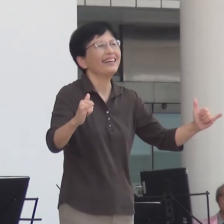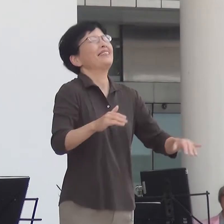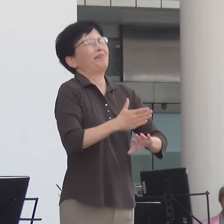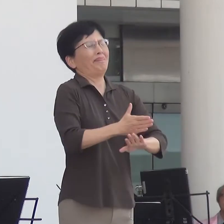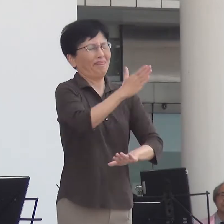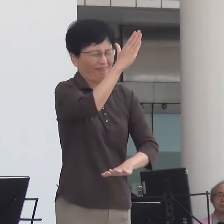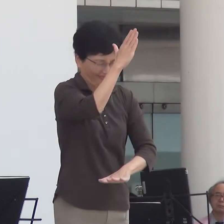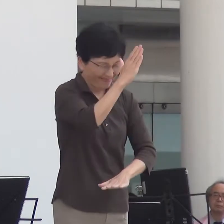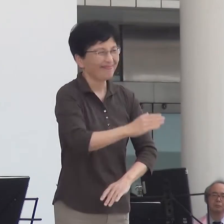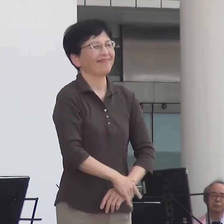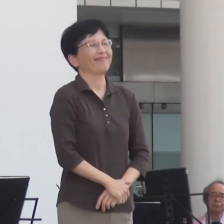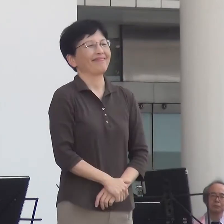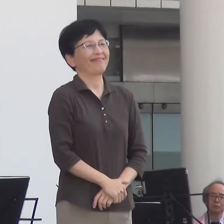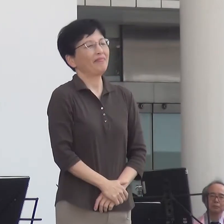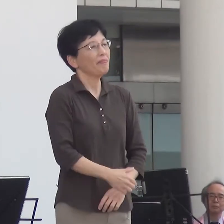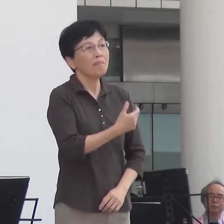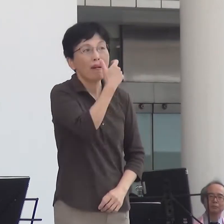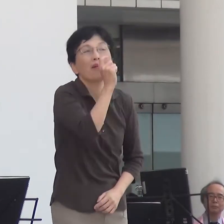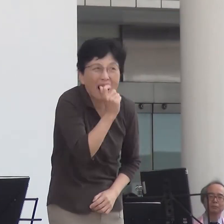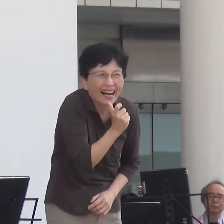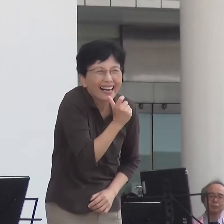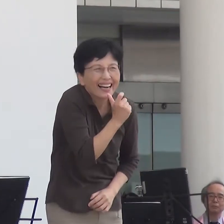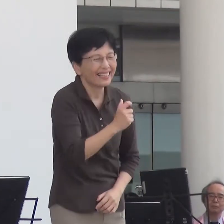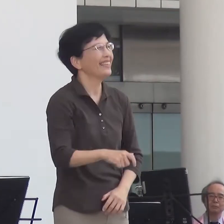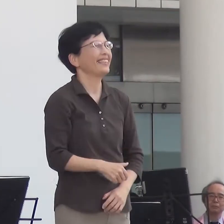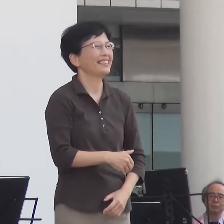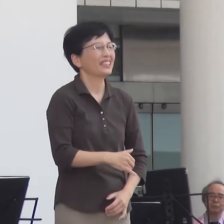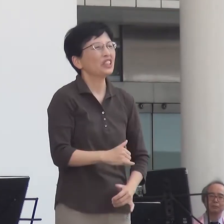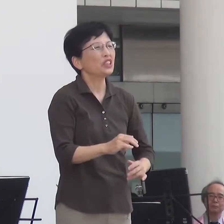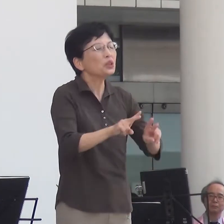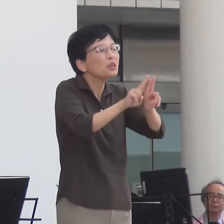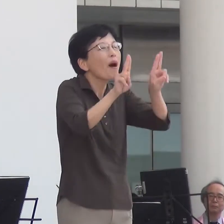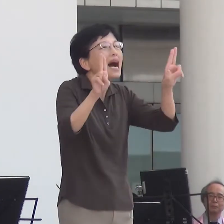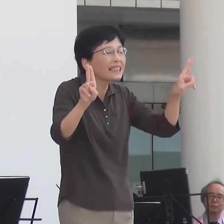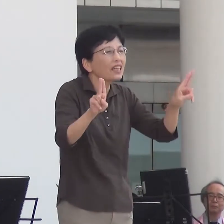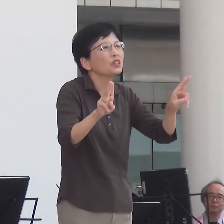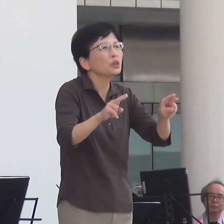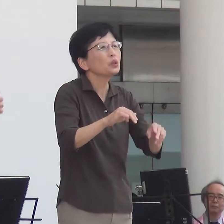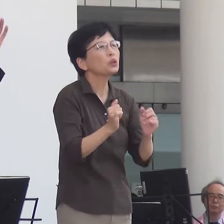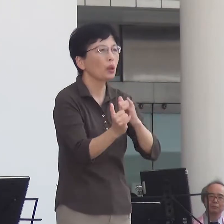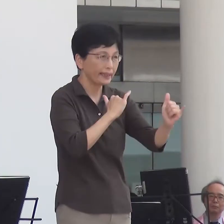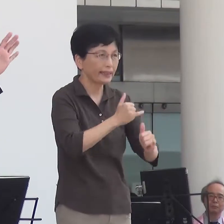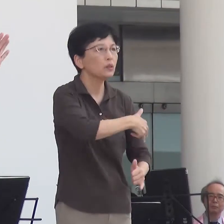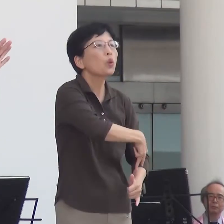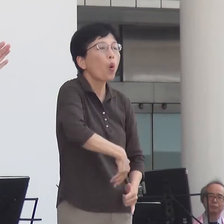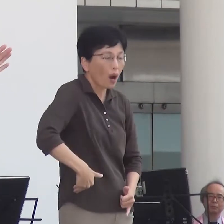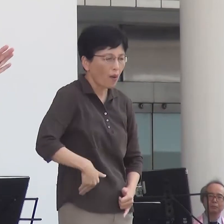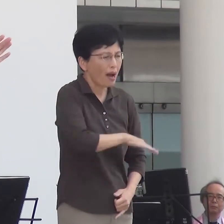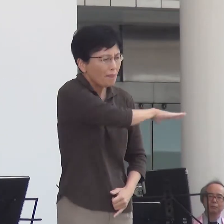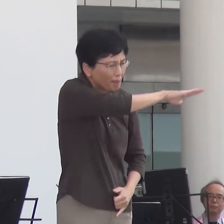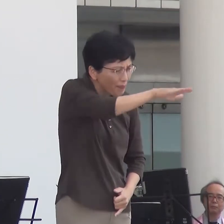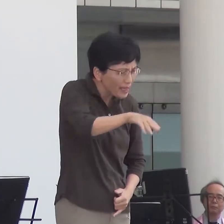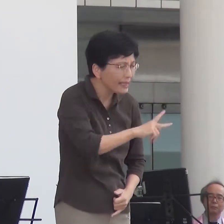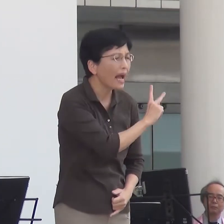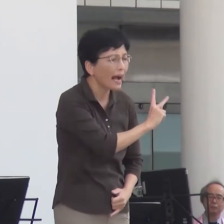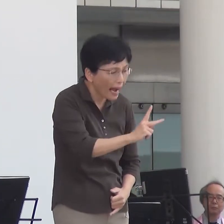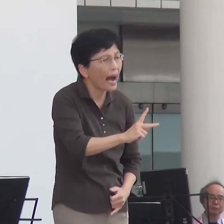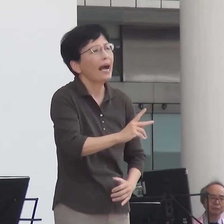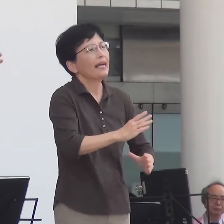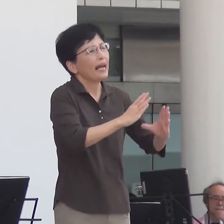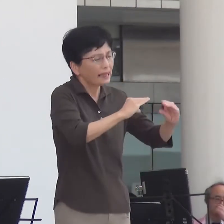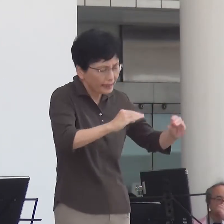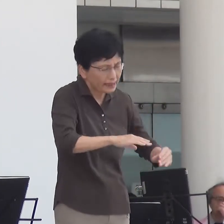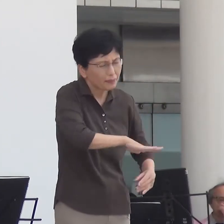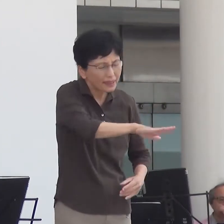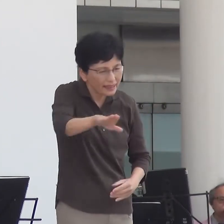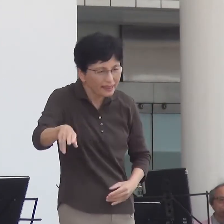ありがとうございます。まあまあですね。ユニバーサル都市福岡というのはですね、みんなが優しい、みんなに優しい